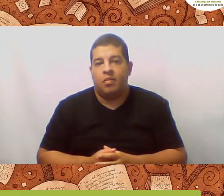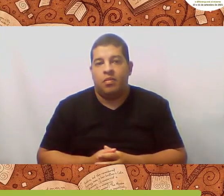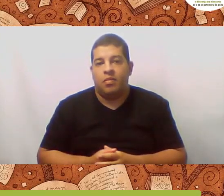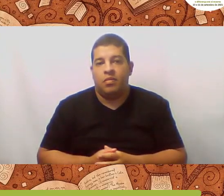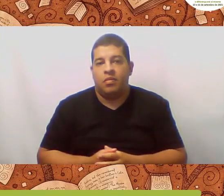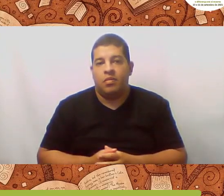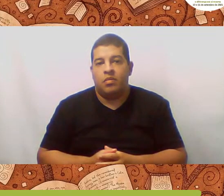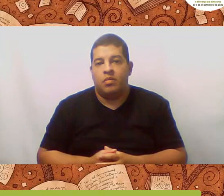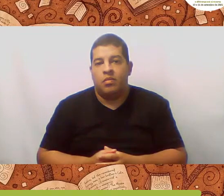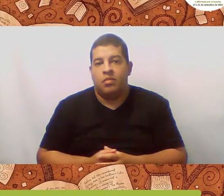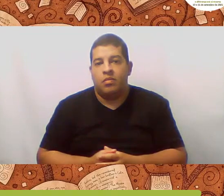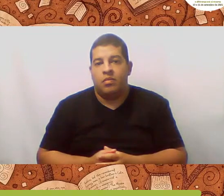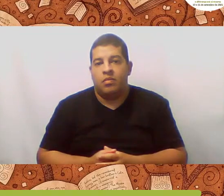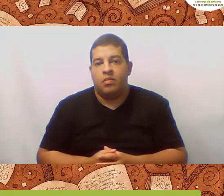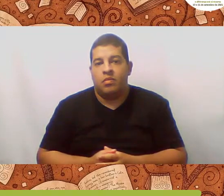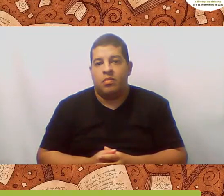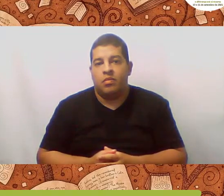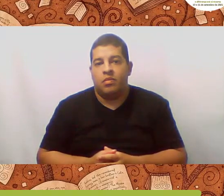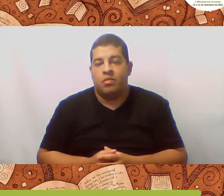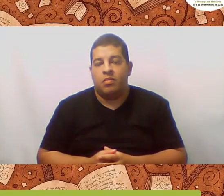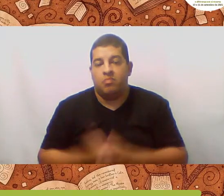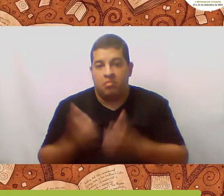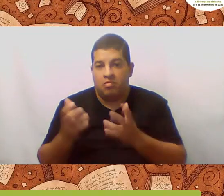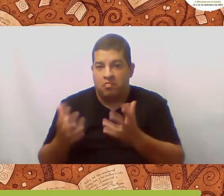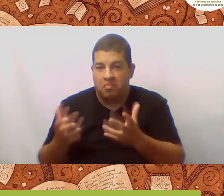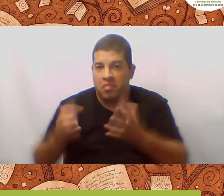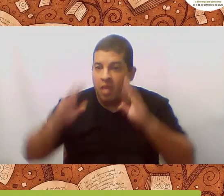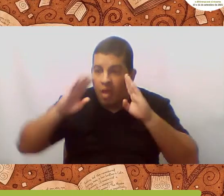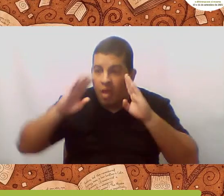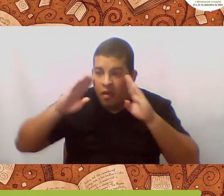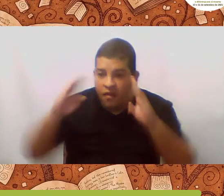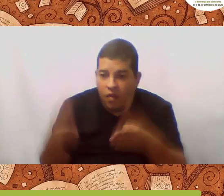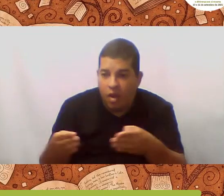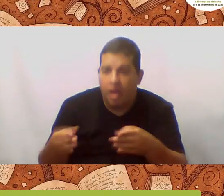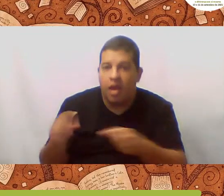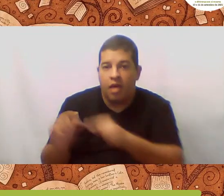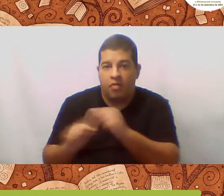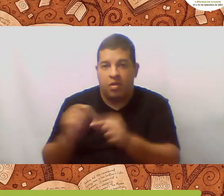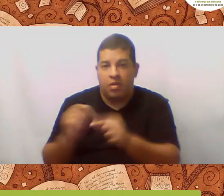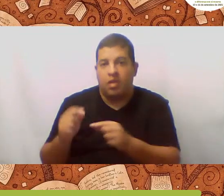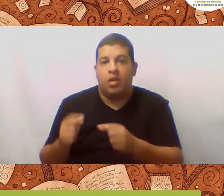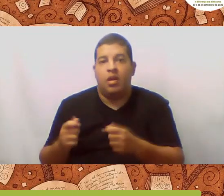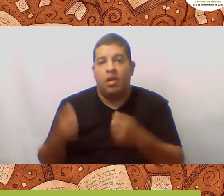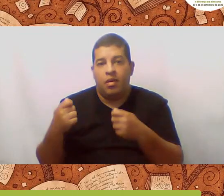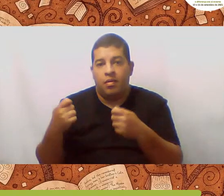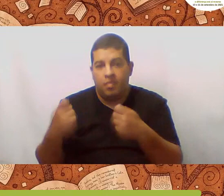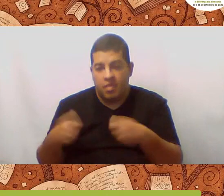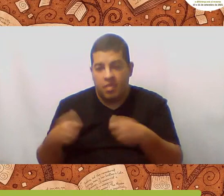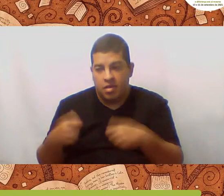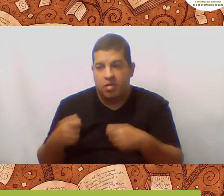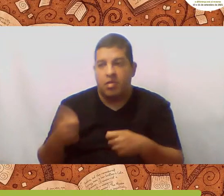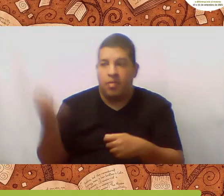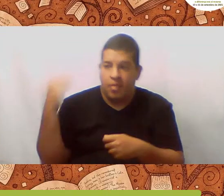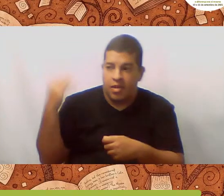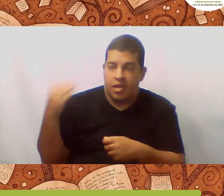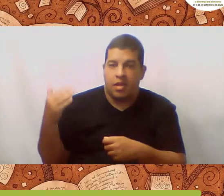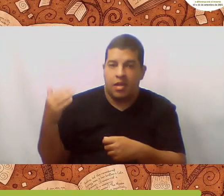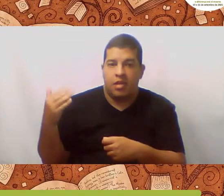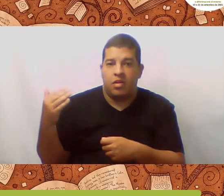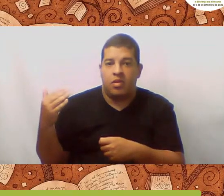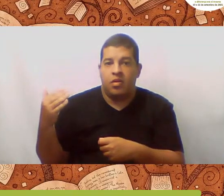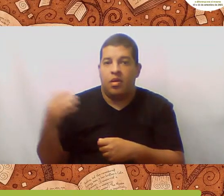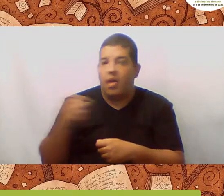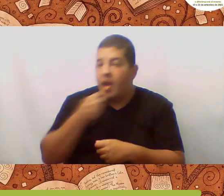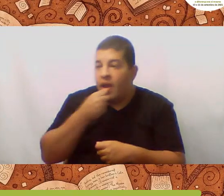eu queria evocar, em relação a isso, né, uma intervenção, uma entrevista recente de uma senhora chamada